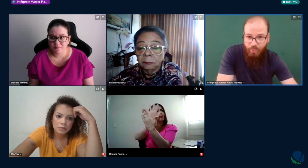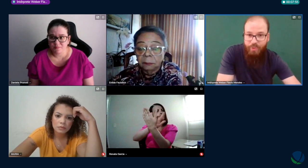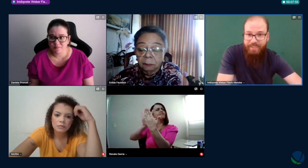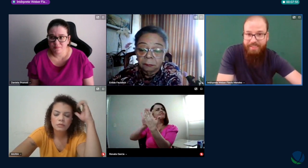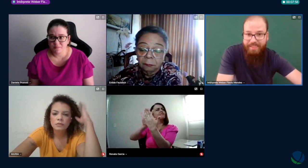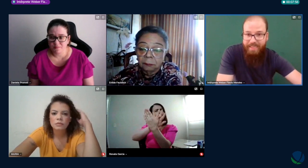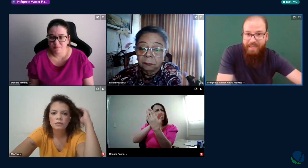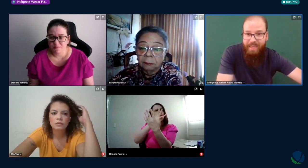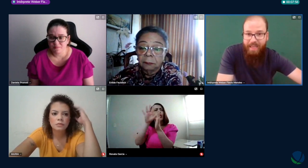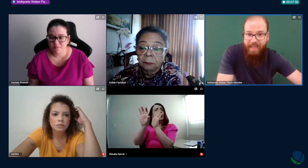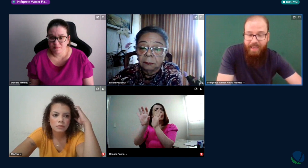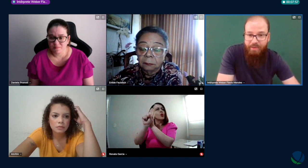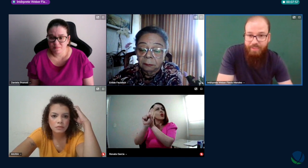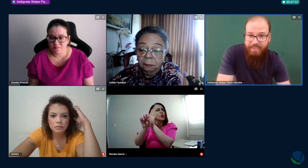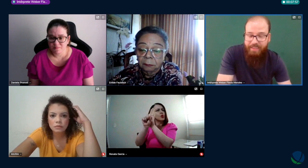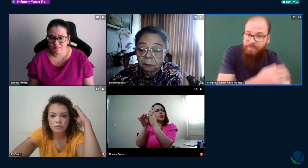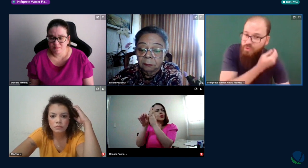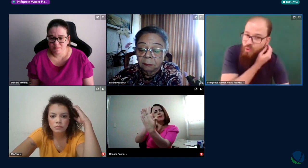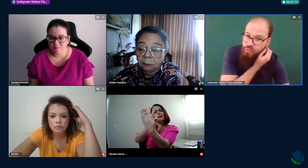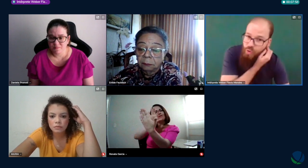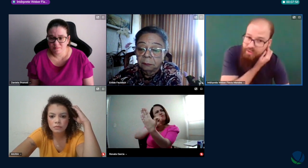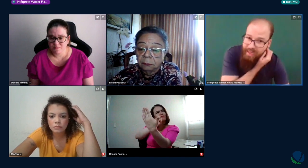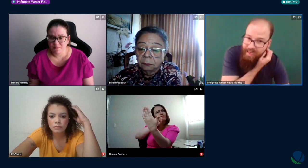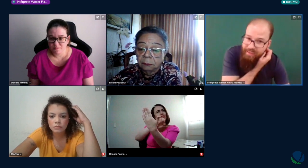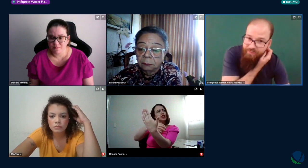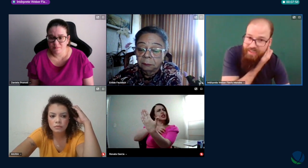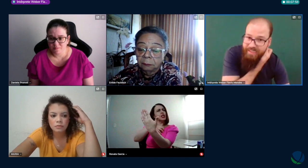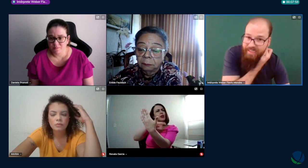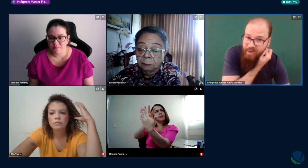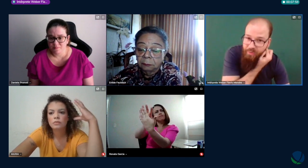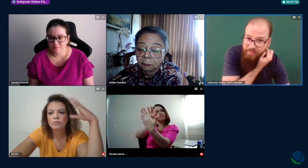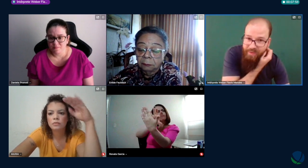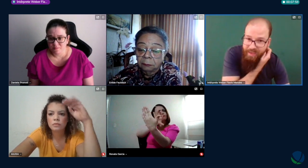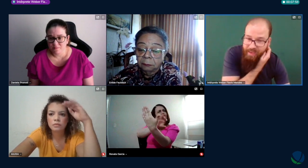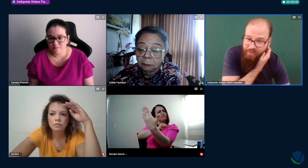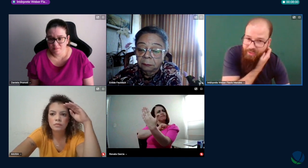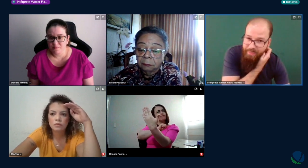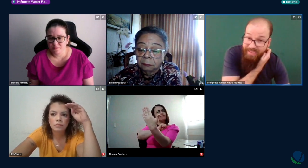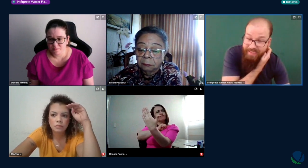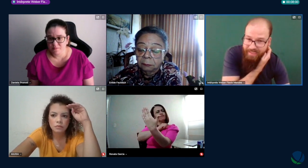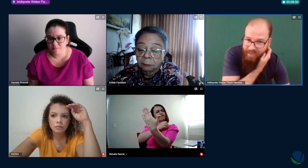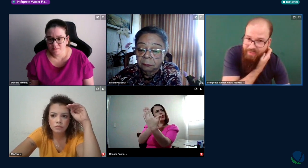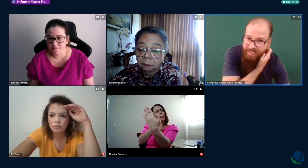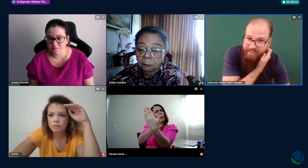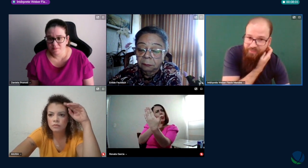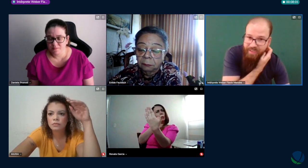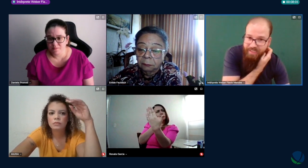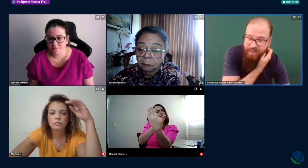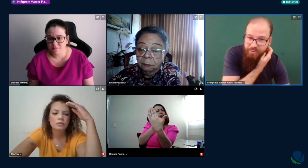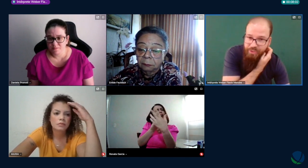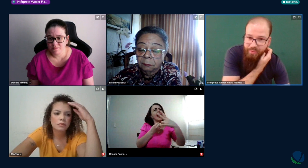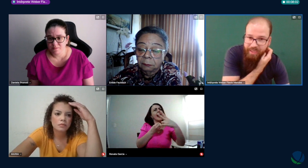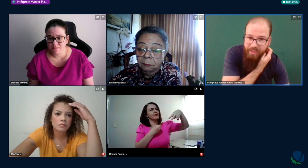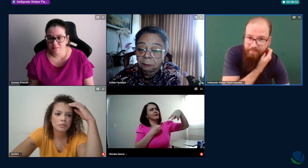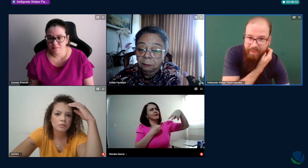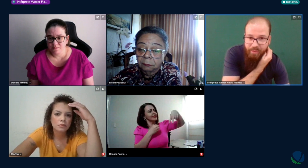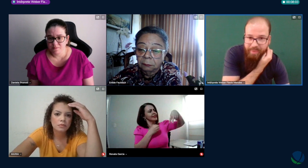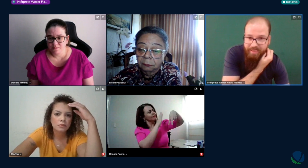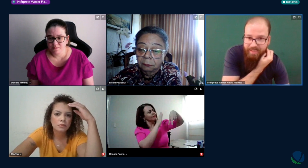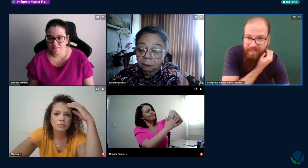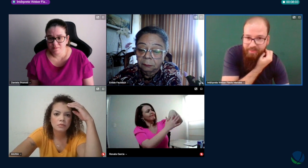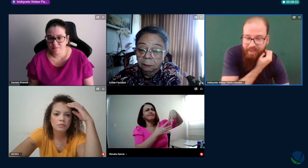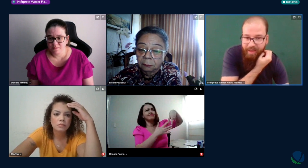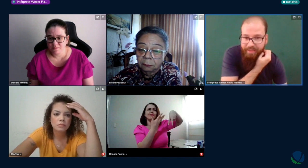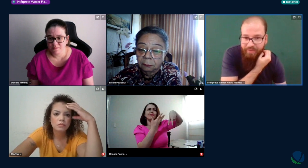pesquisadores, nós entramos com toda a definição Nós pesquisamos essa definição de joelho